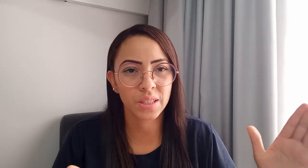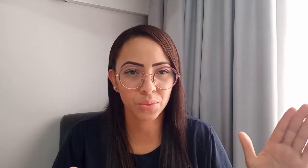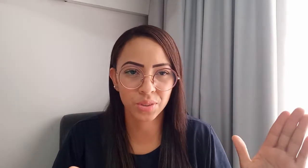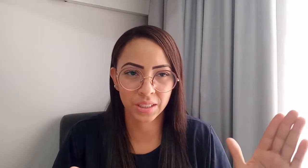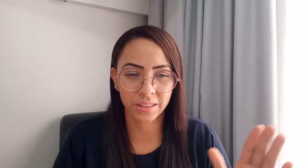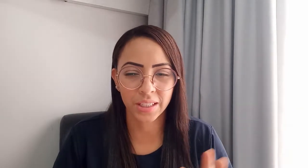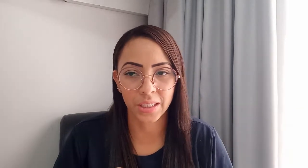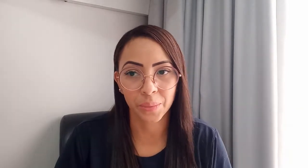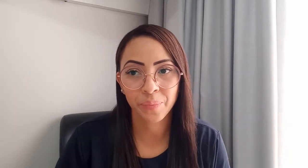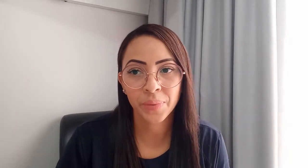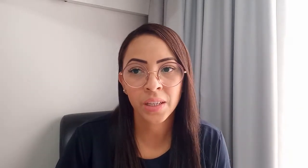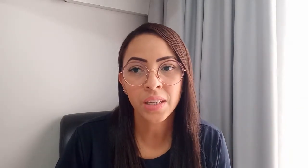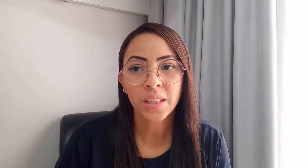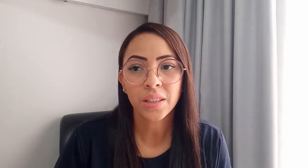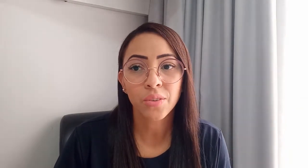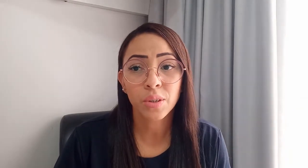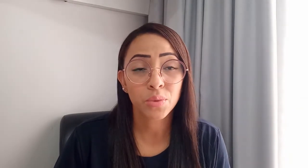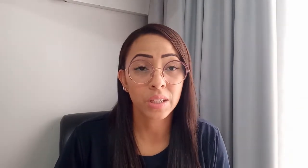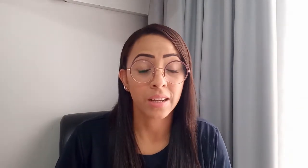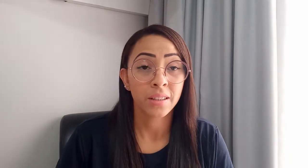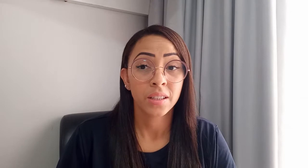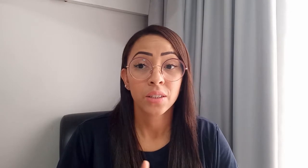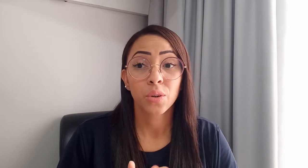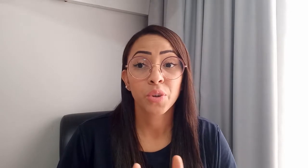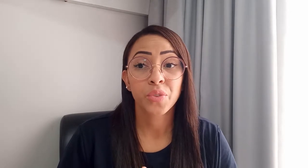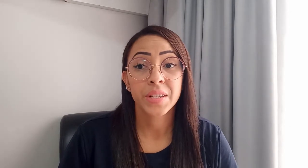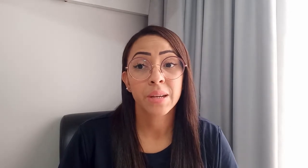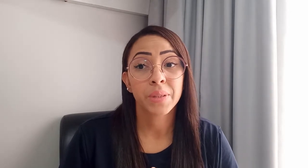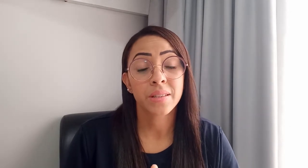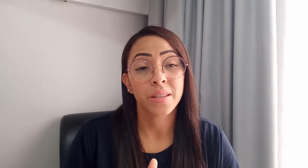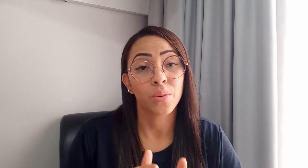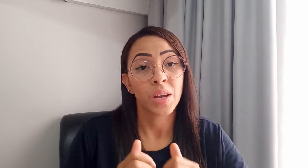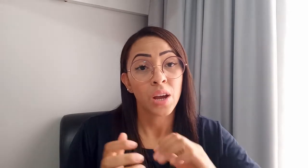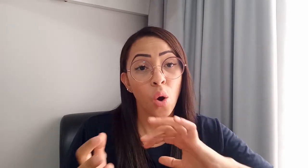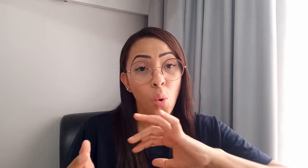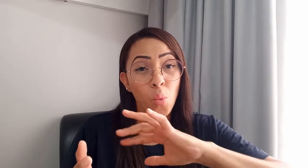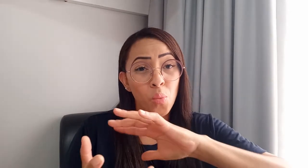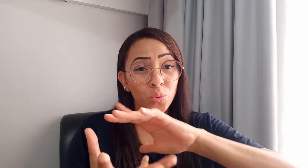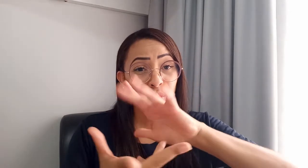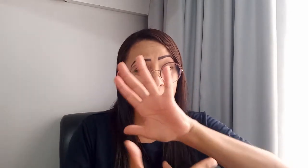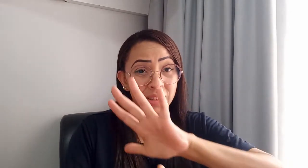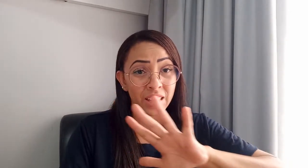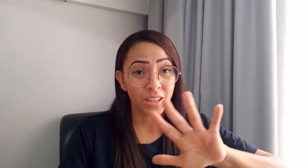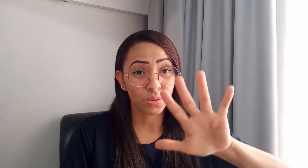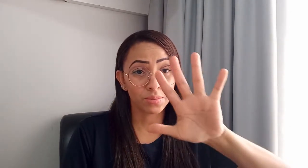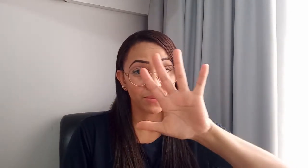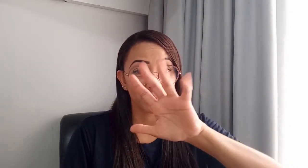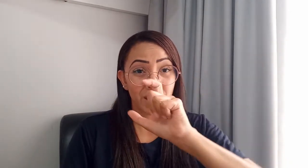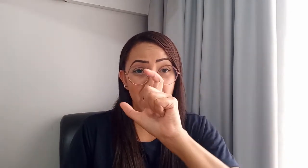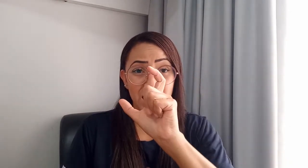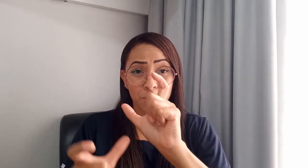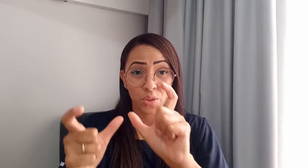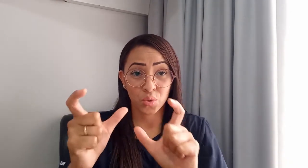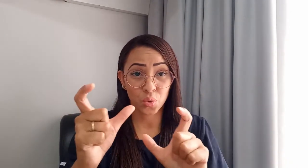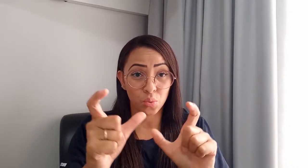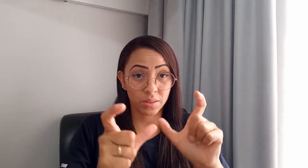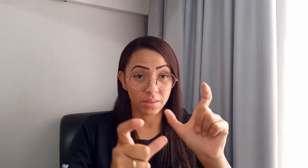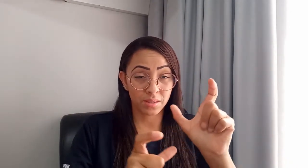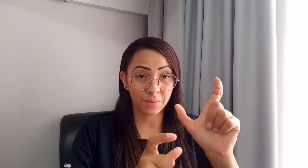música inteirinha. Então vamos lá, como que eu fiz a adaptação? O mundo inteiro, as pessoas,